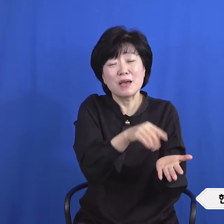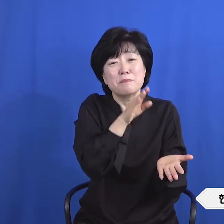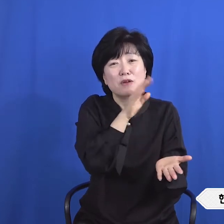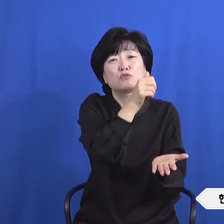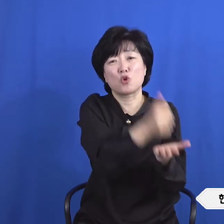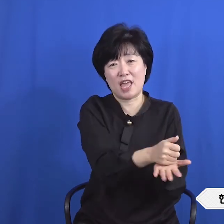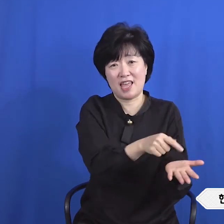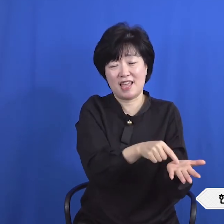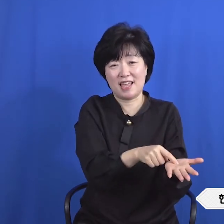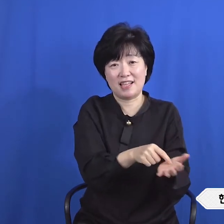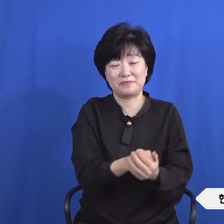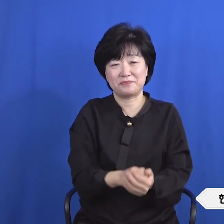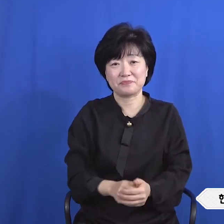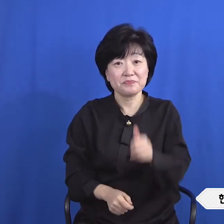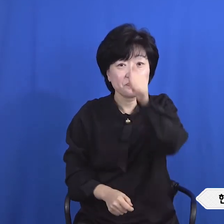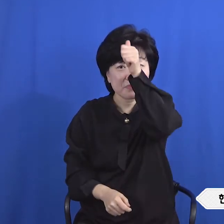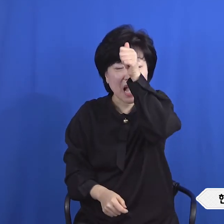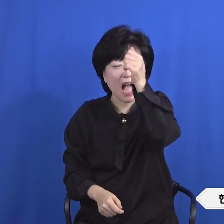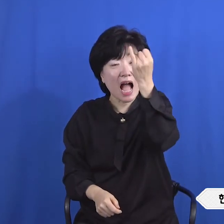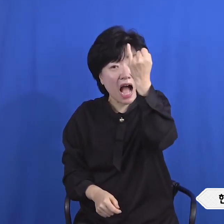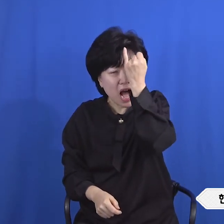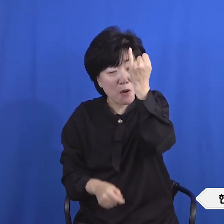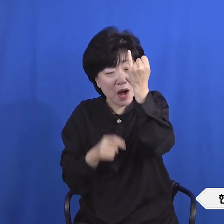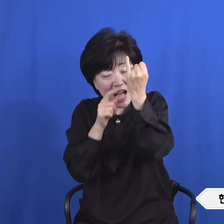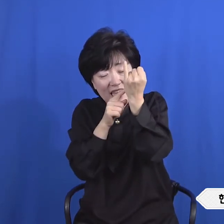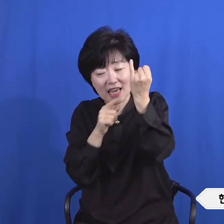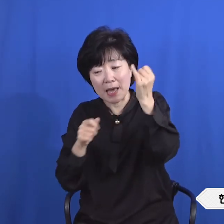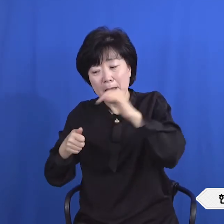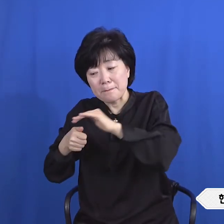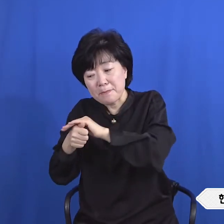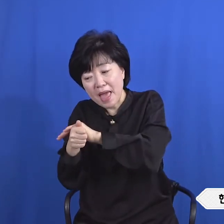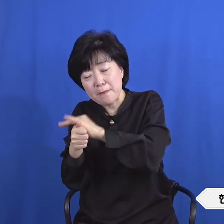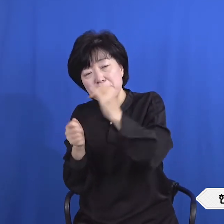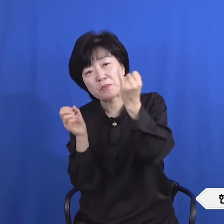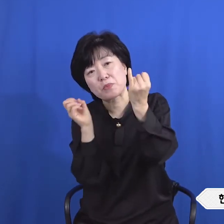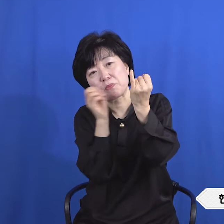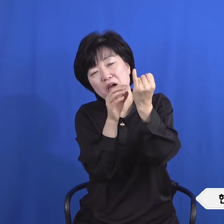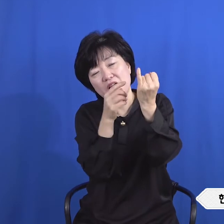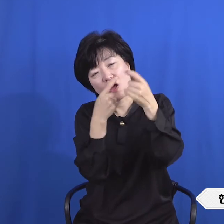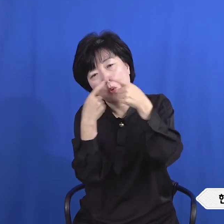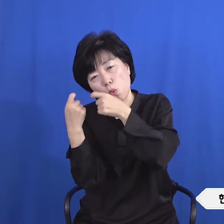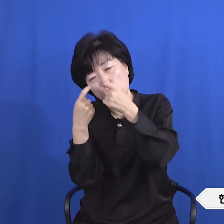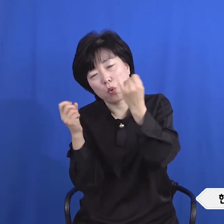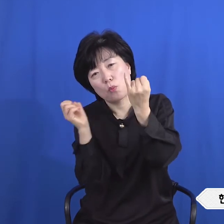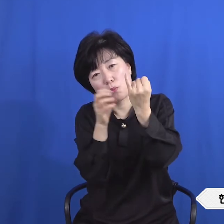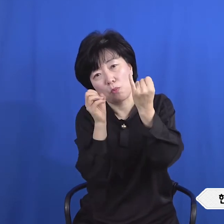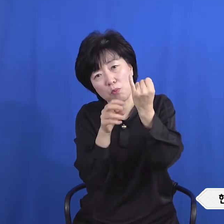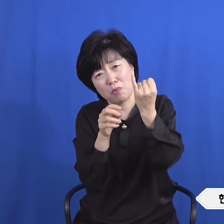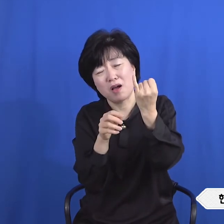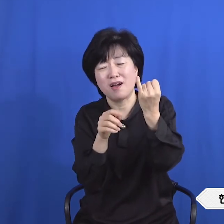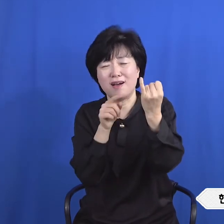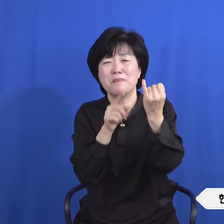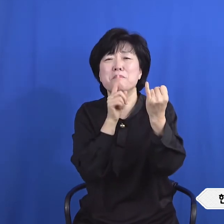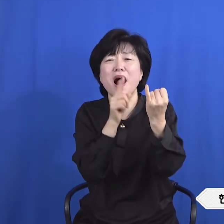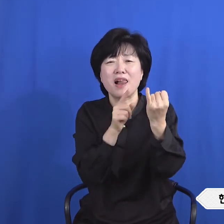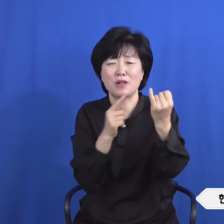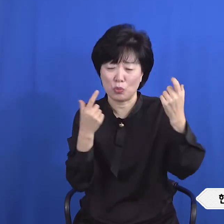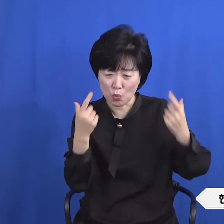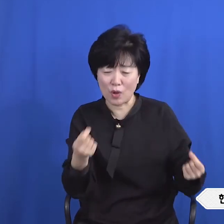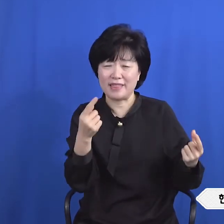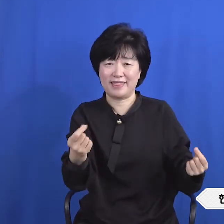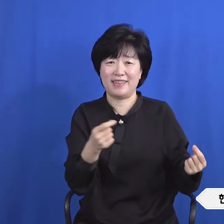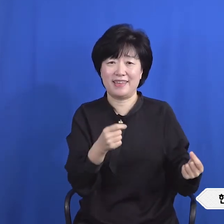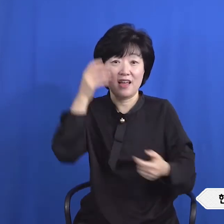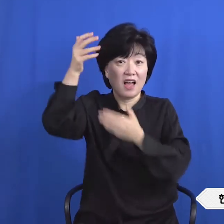아담 하와에게 속삭였던 뱀은 시대를 따라서 이 표현은 조금 달리 하지만은 말하는 것은 마찬가지입니다.